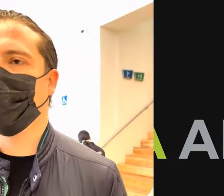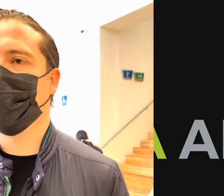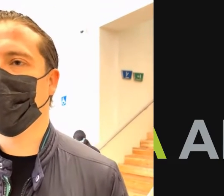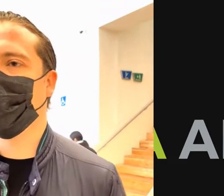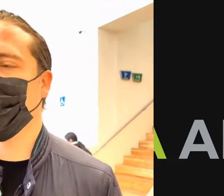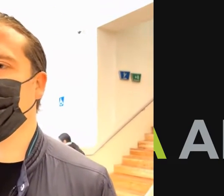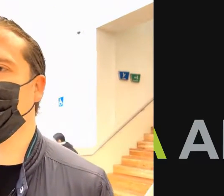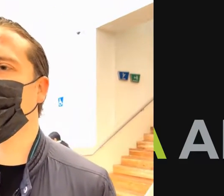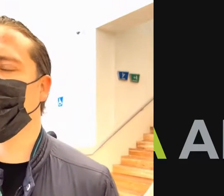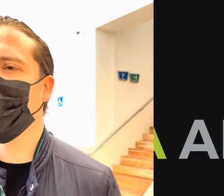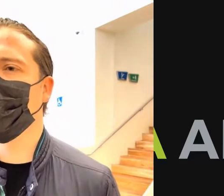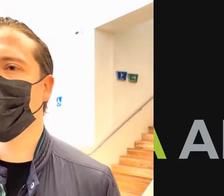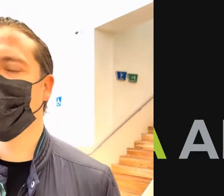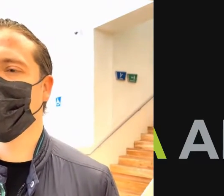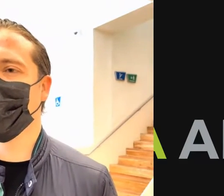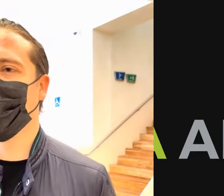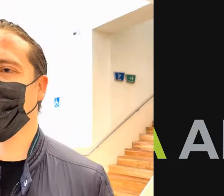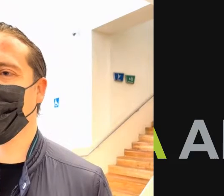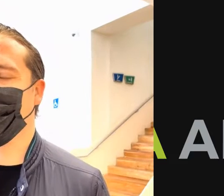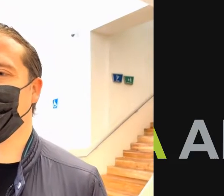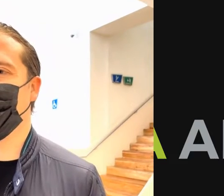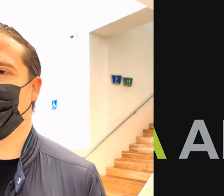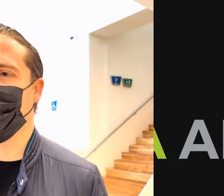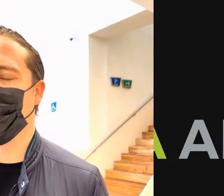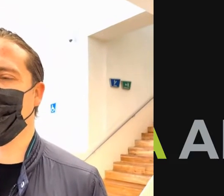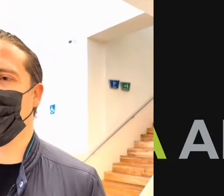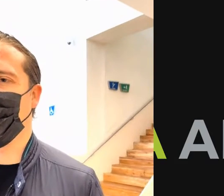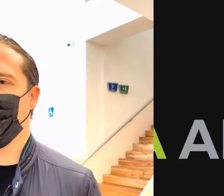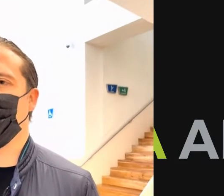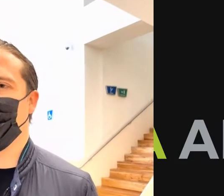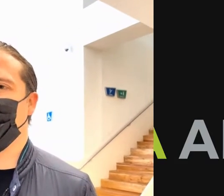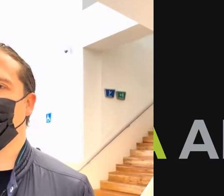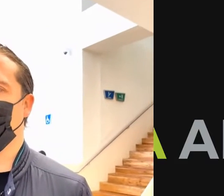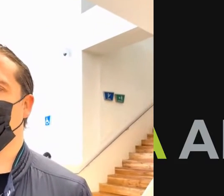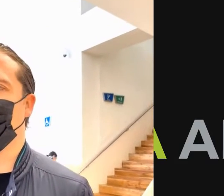¿cómo estás? Buenos días. Bueno, nos acaban de presentar un tema muy